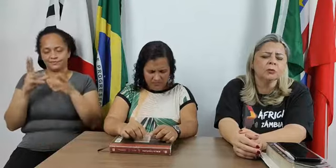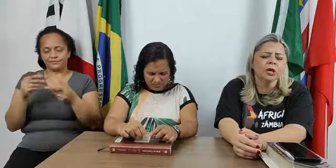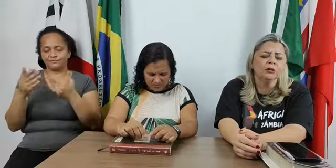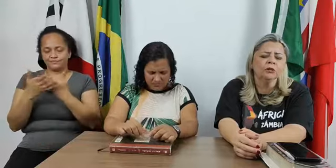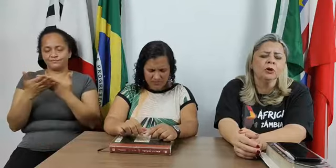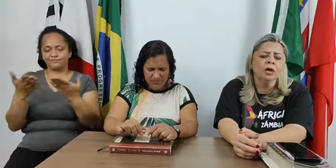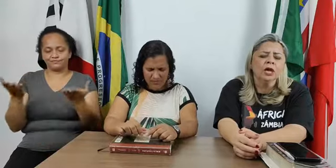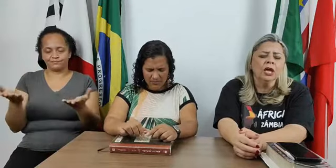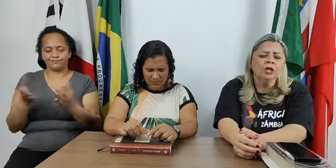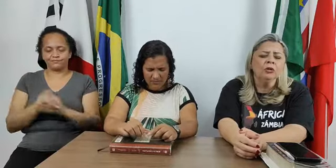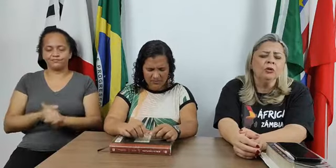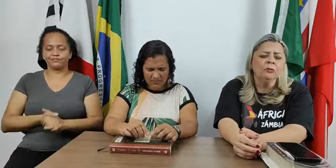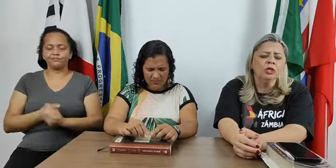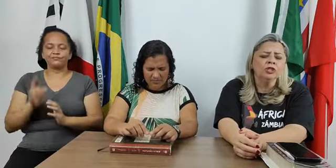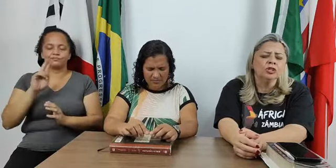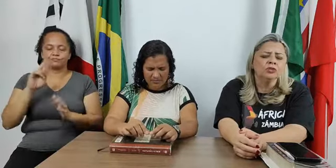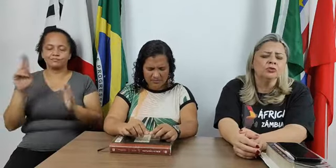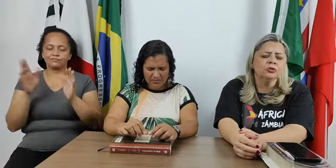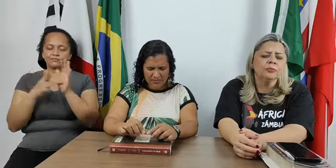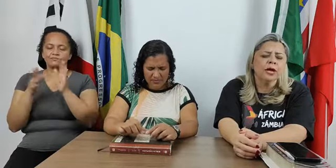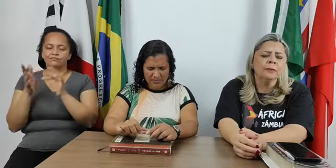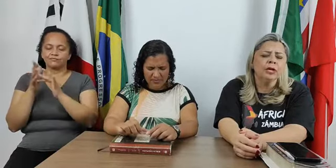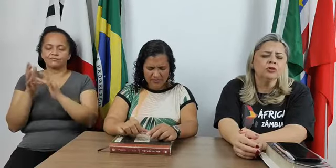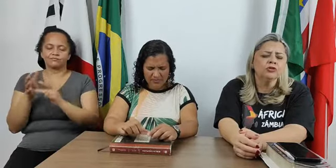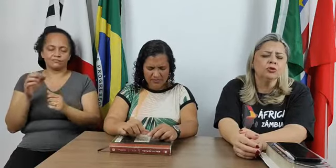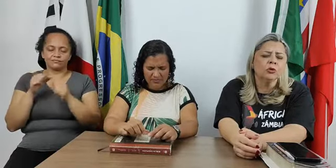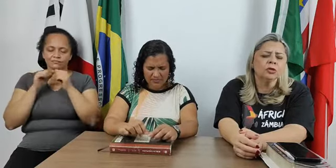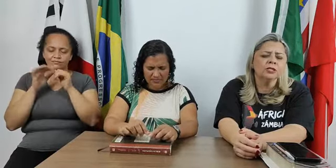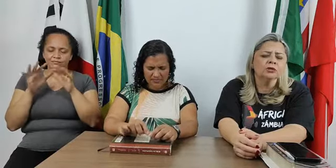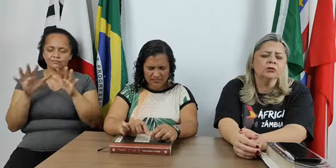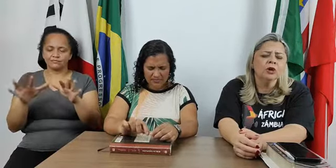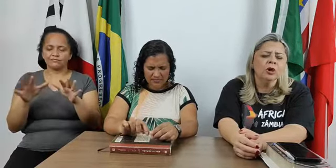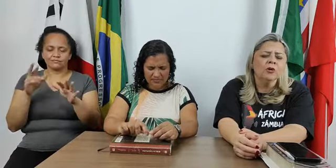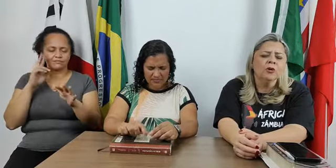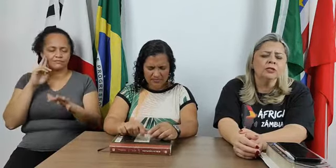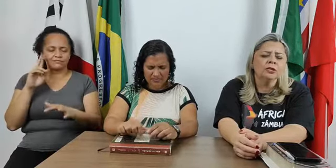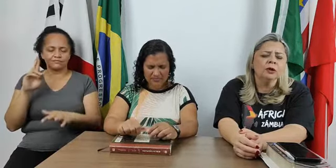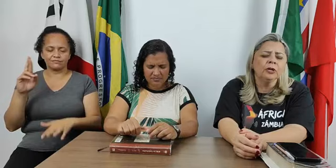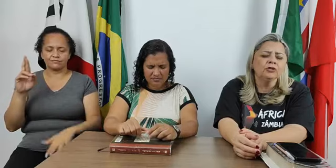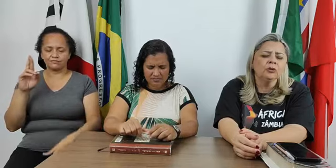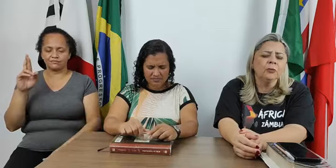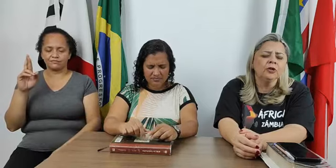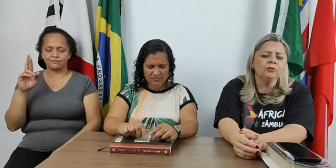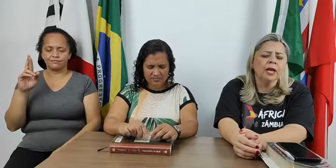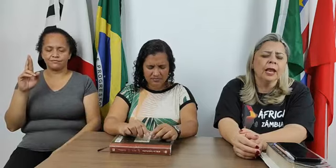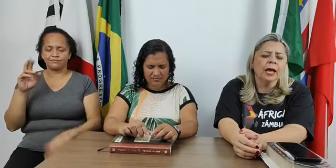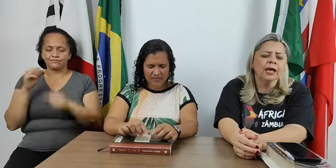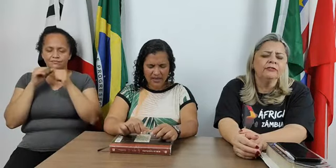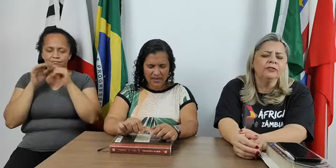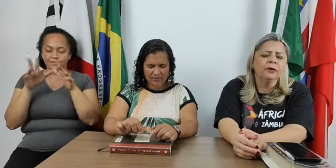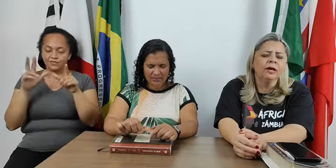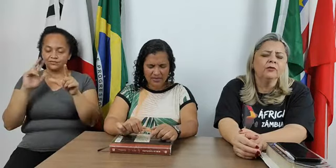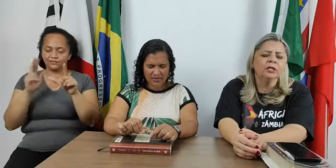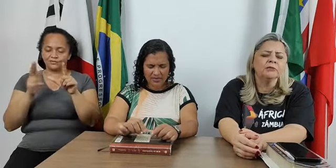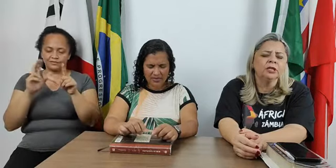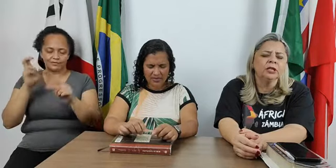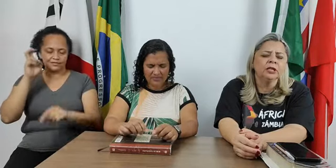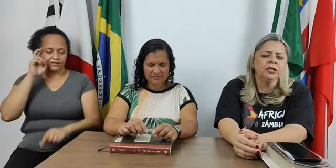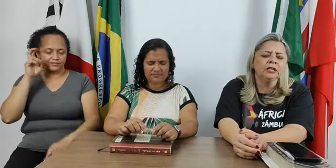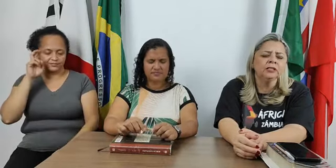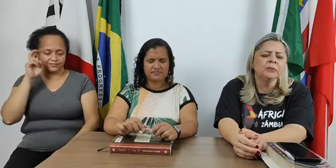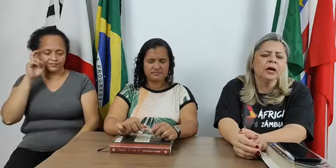neste momento. Em nome de Jesus, Pai, abençoa, Senhor. Oh, Senhor, abençoa a próxima live, Pai, amém, com